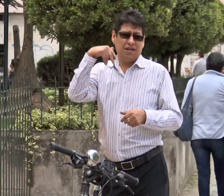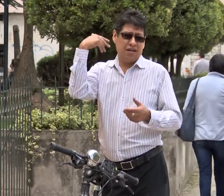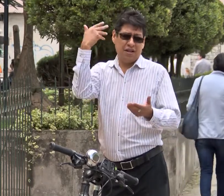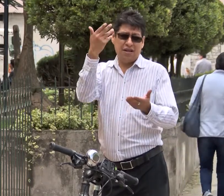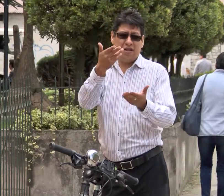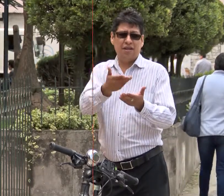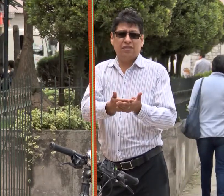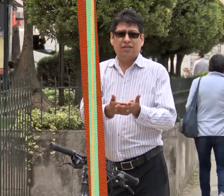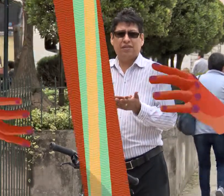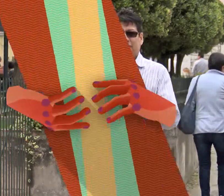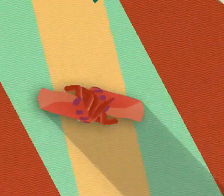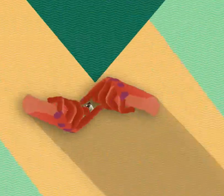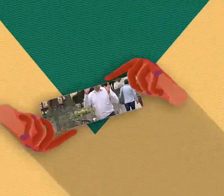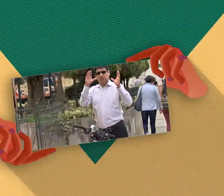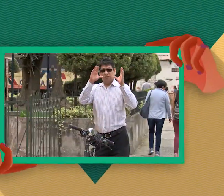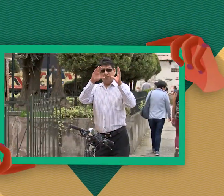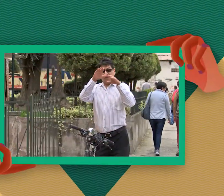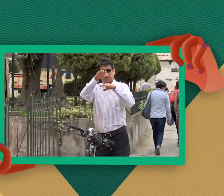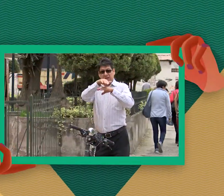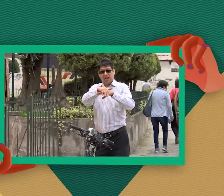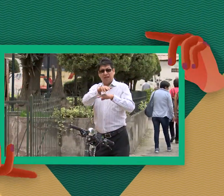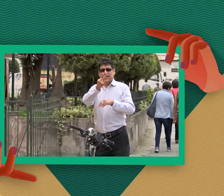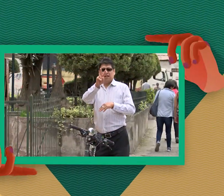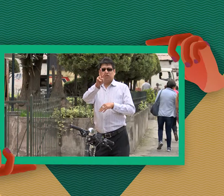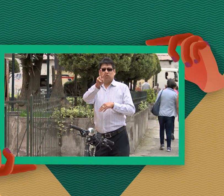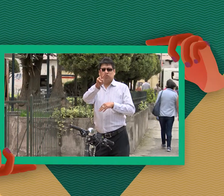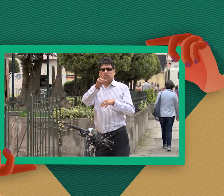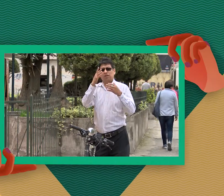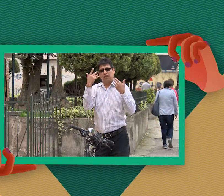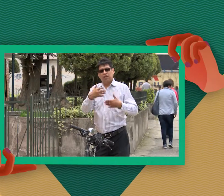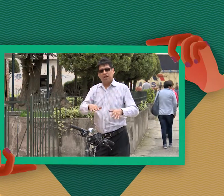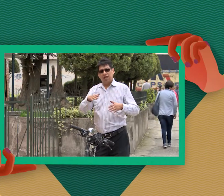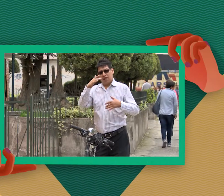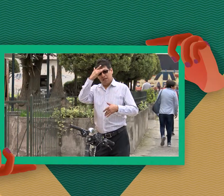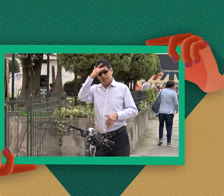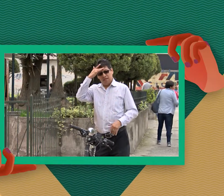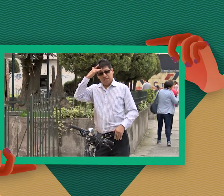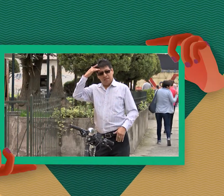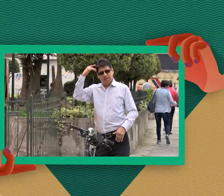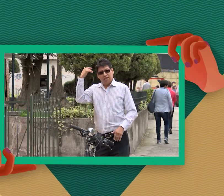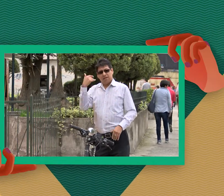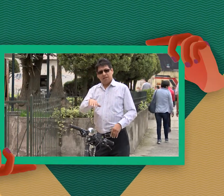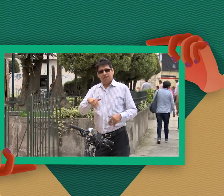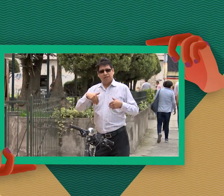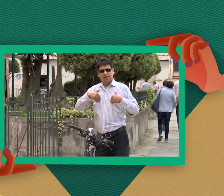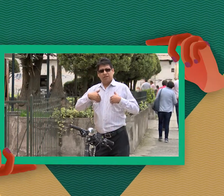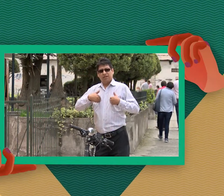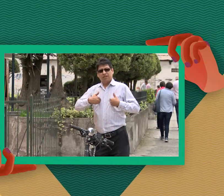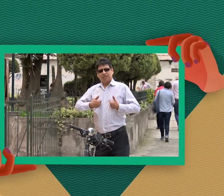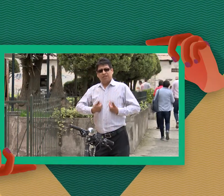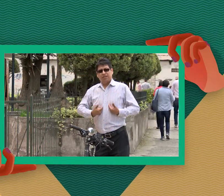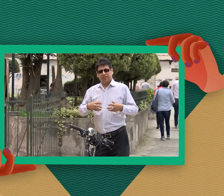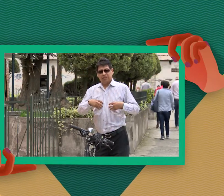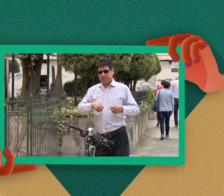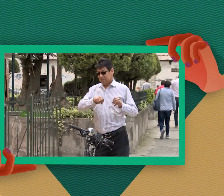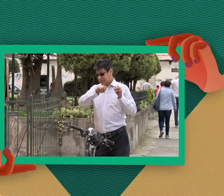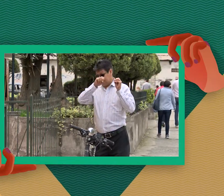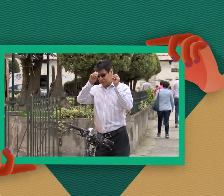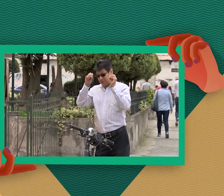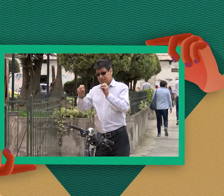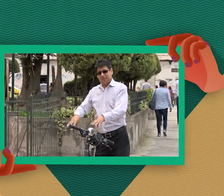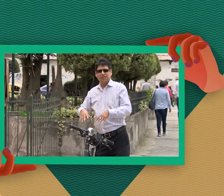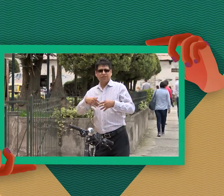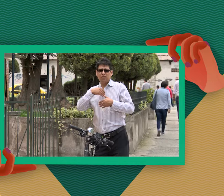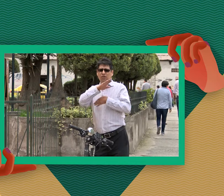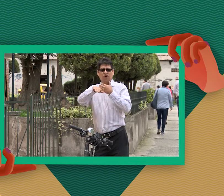tener amigos y compañeros oyentes recuerdo que salíamos de solanda a mi barrio paseamos por los parques solíamos ir